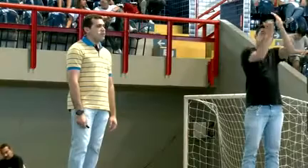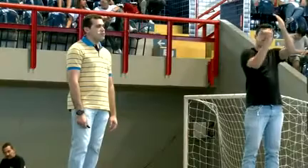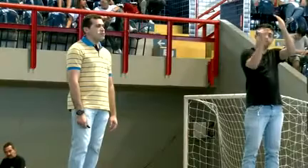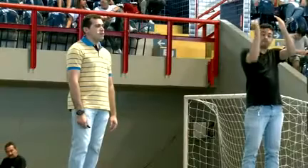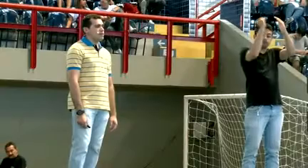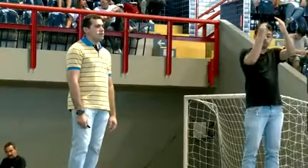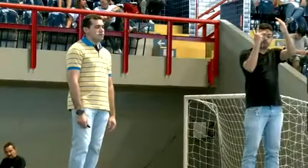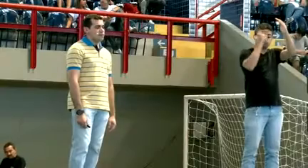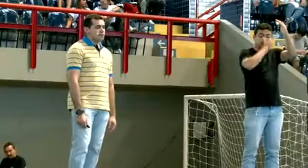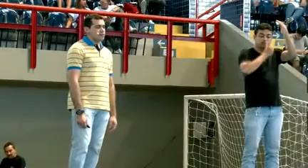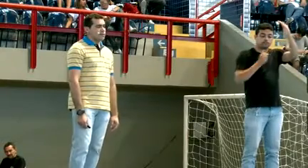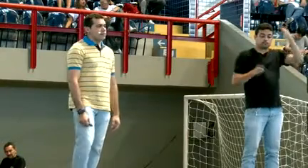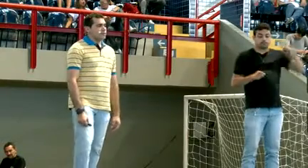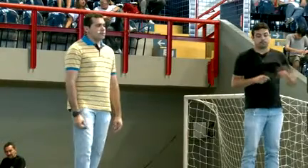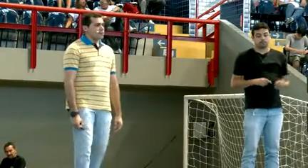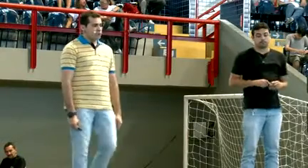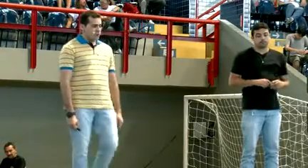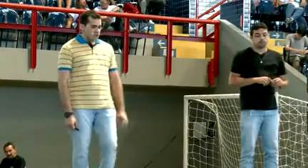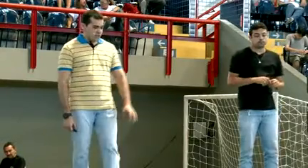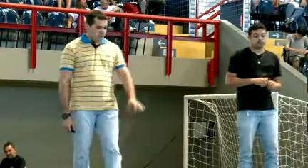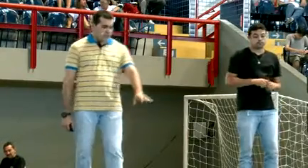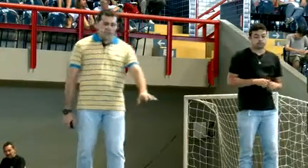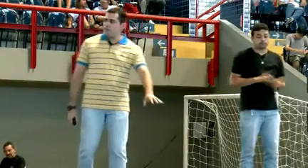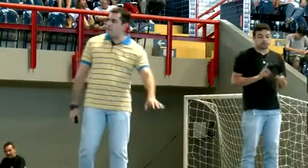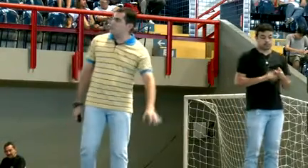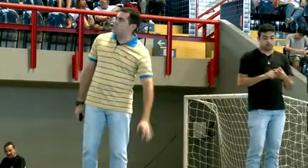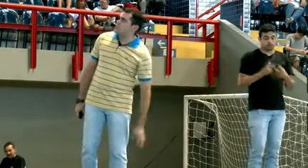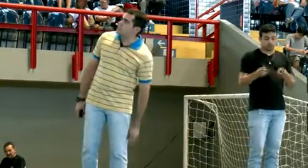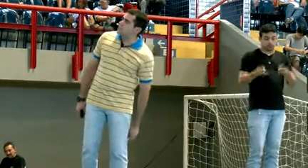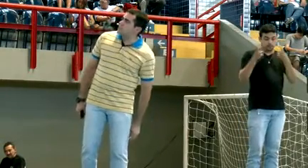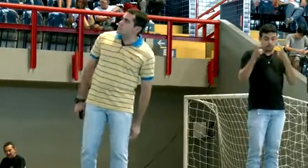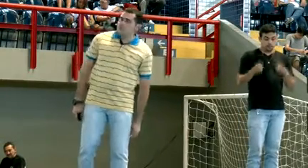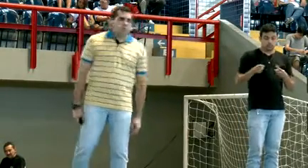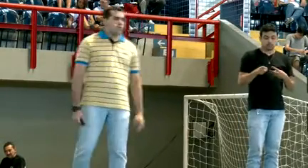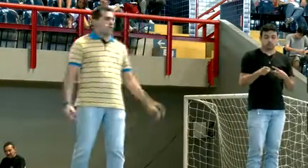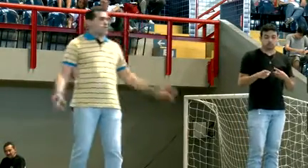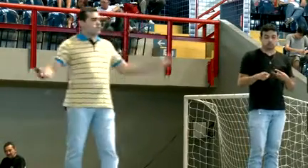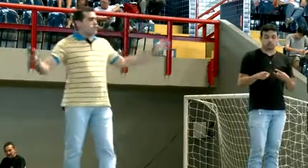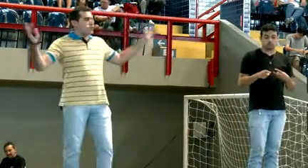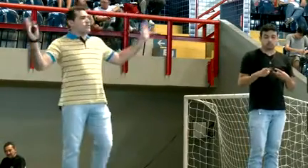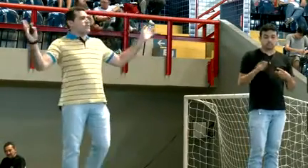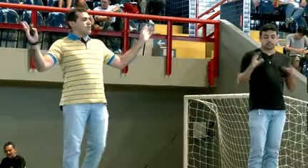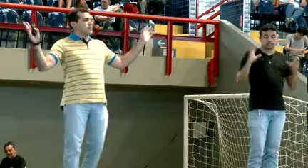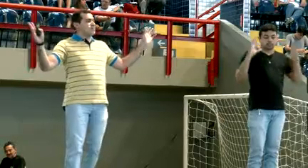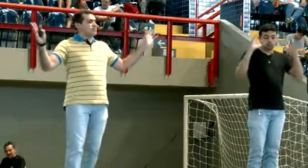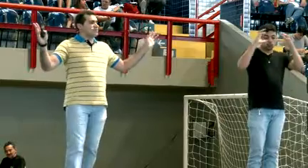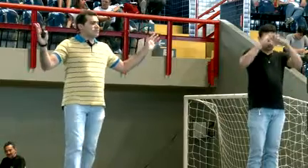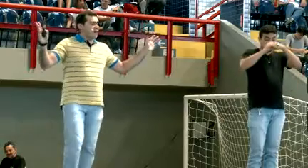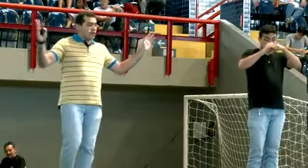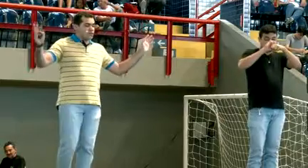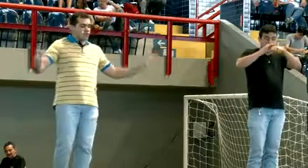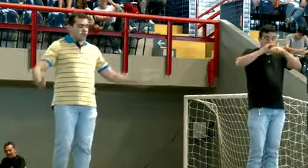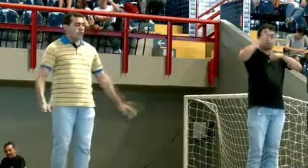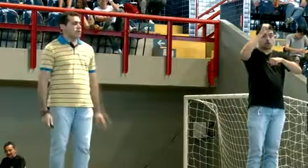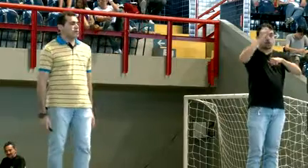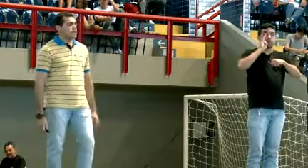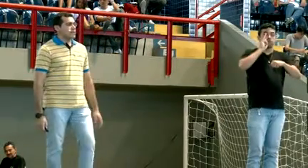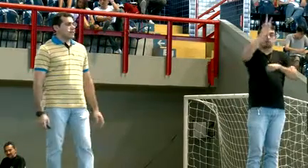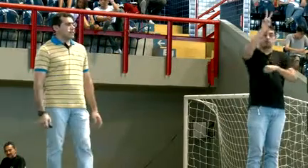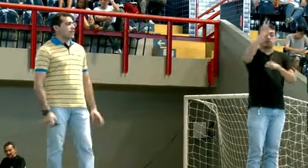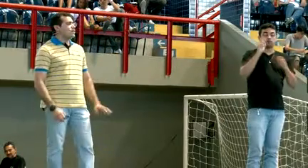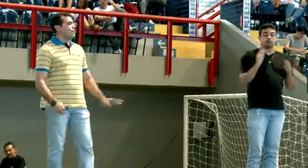Que lindo isso aí, né? Eu consigo ver bem aqui na minha projeção. Quanto mais escuro, melhor de se ver. A arte como